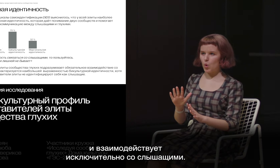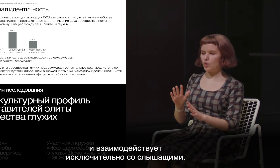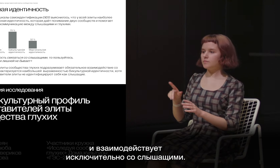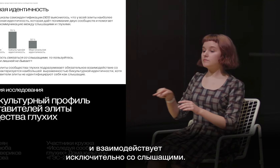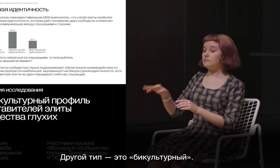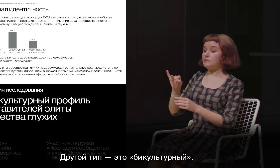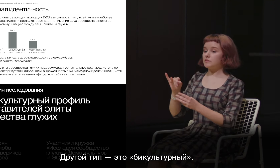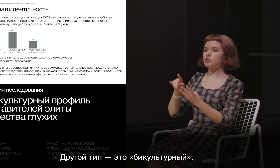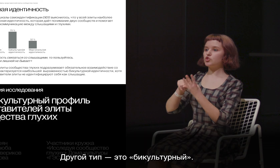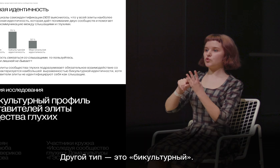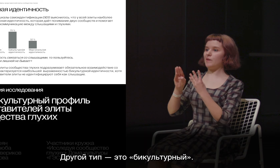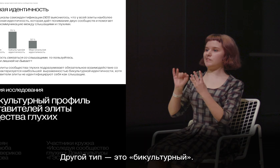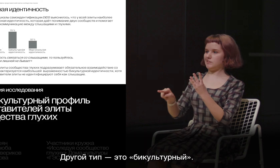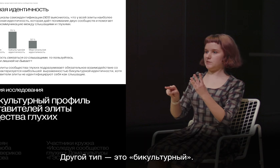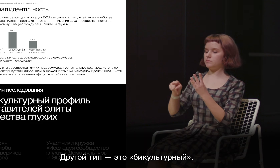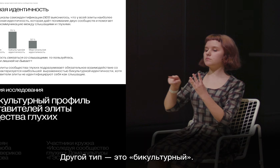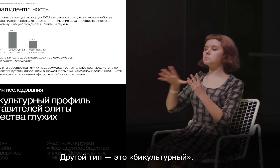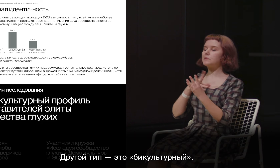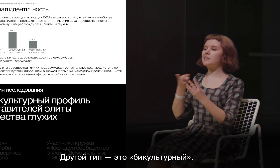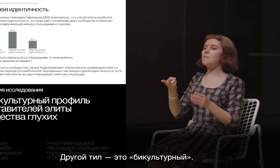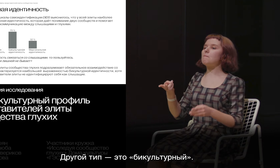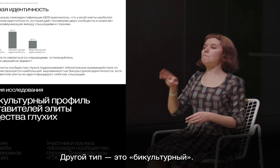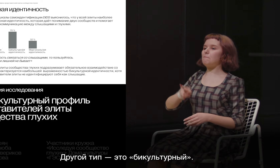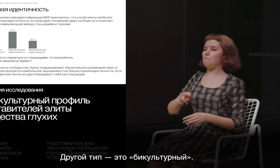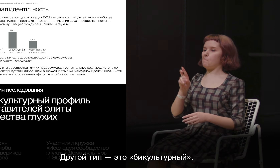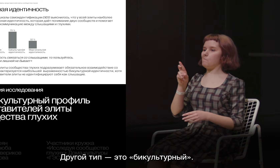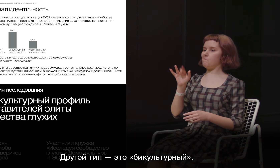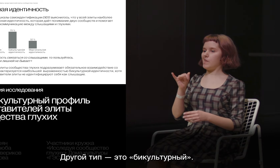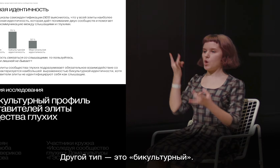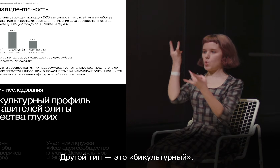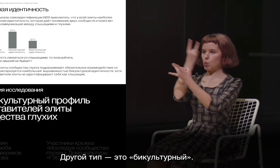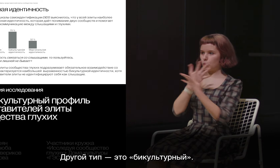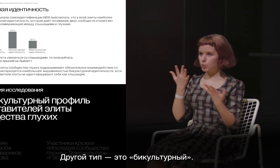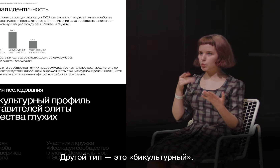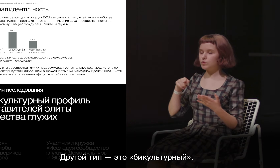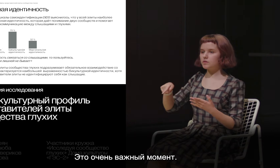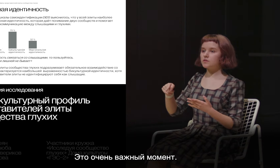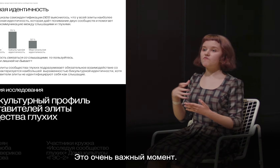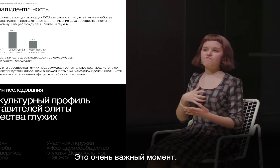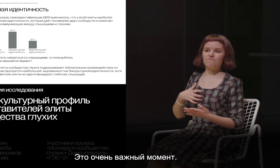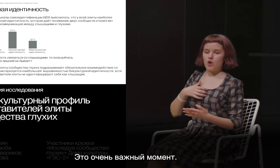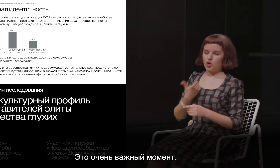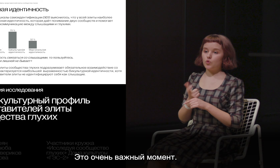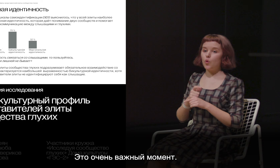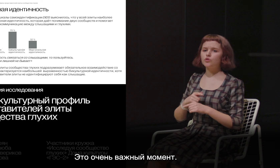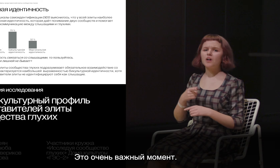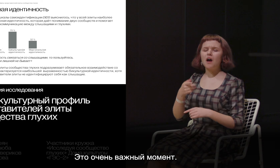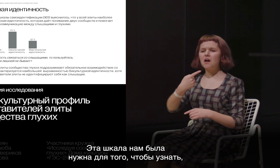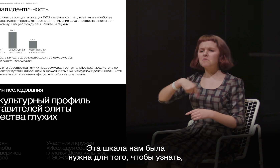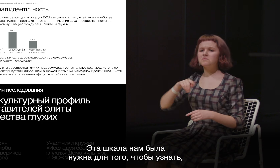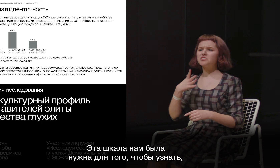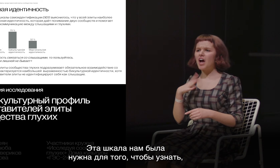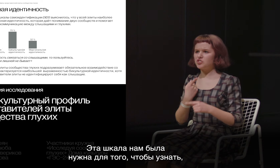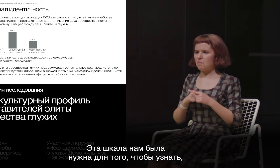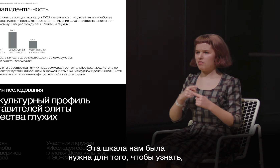культура слышащих, человек, который относится только к культуре слышащих. Другой тип – это бикультурный. Это очень важный